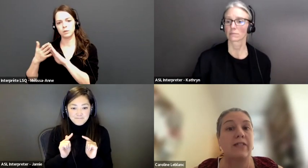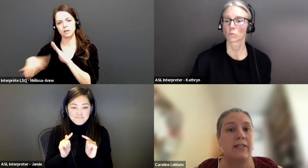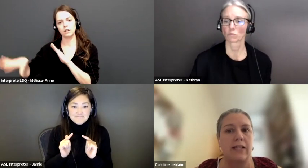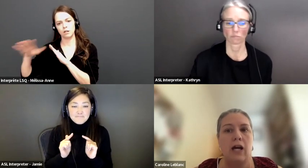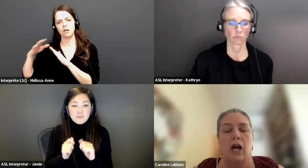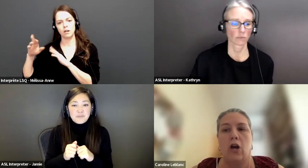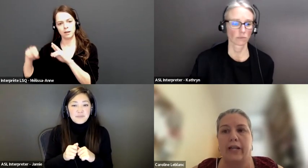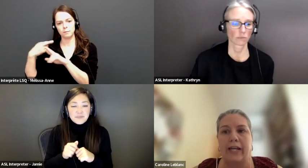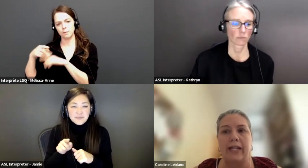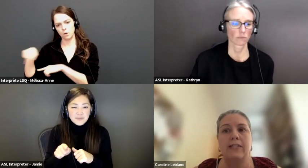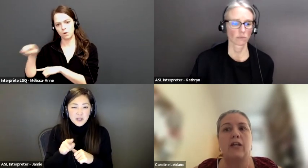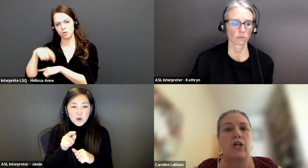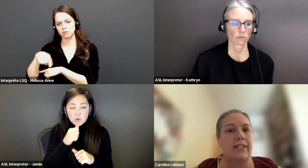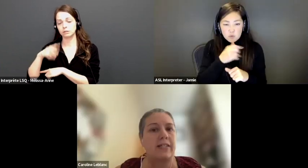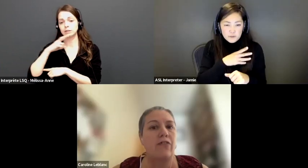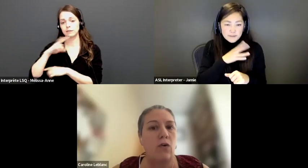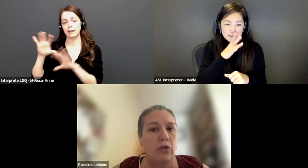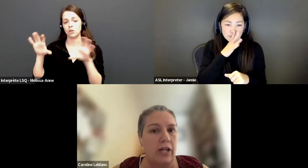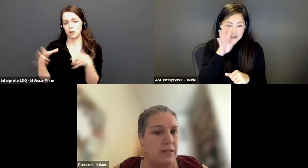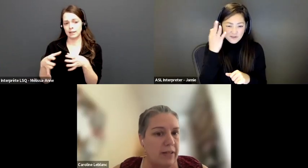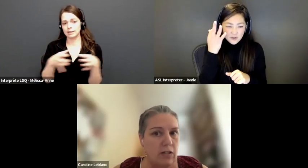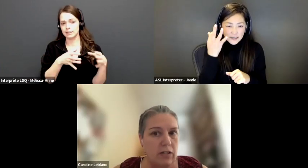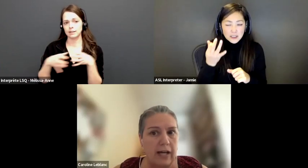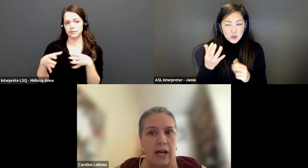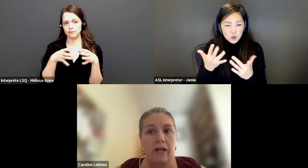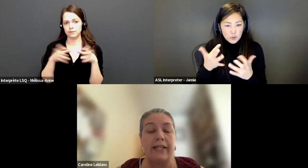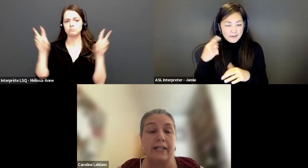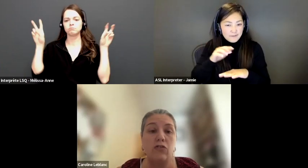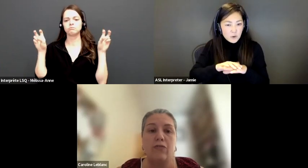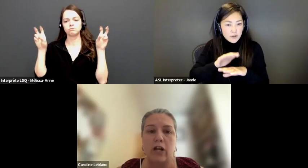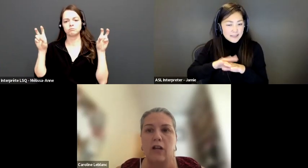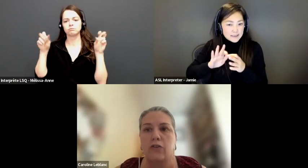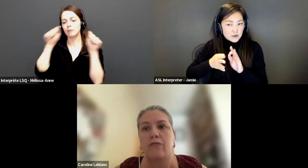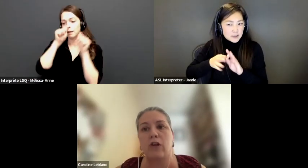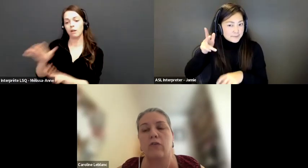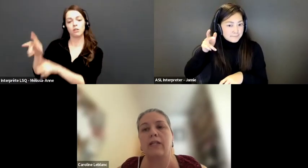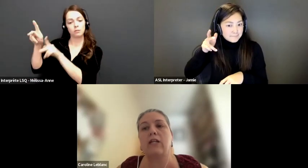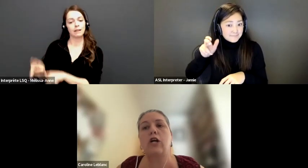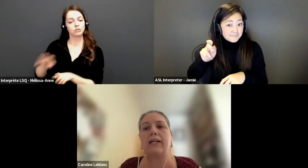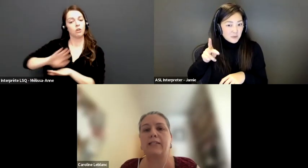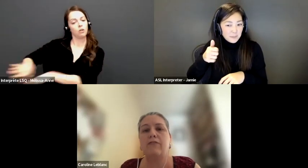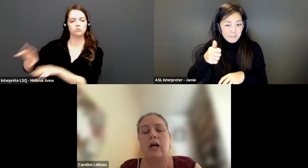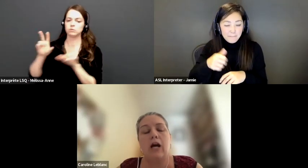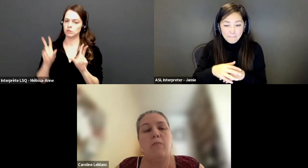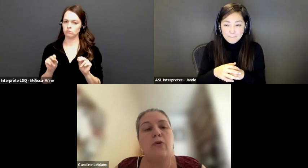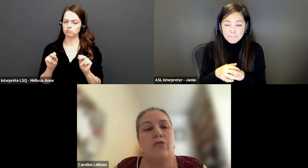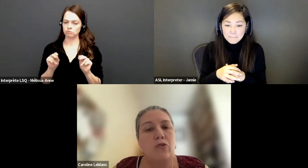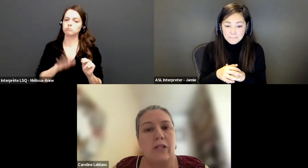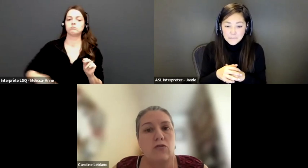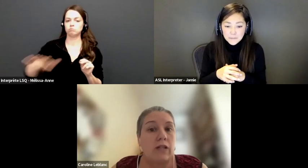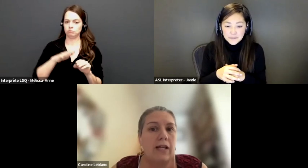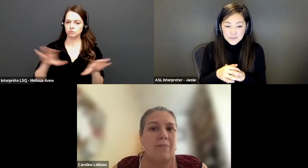collectif qui s'est créé. C'est le collectif « On ne laisse personne derrière » qui est né d'une volonté collective